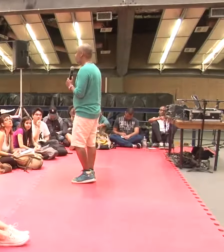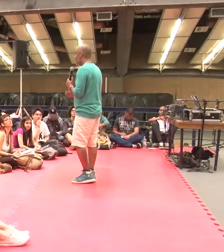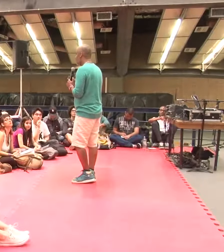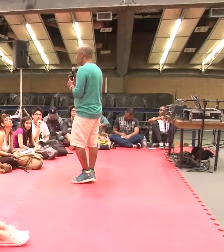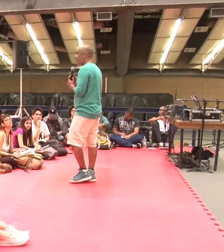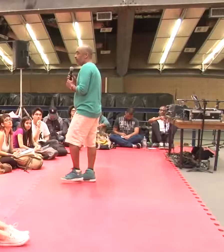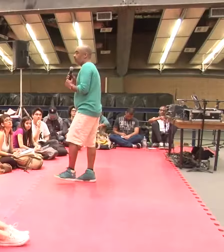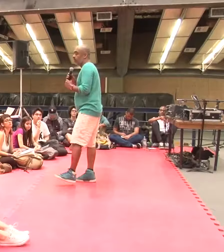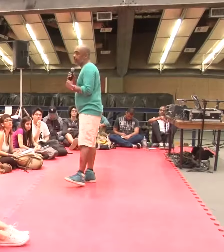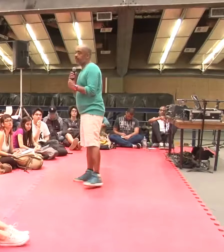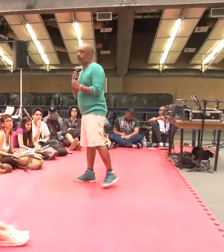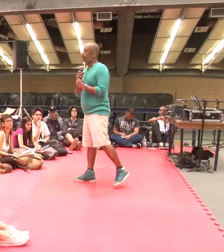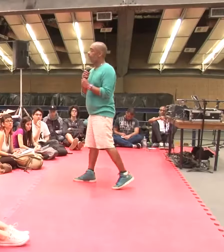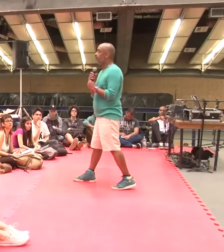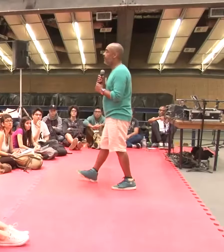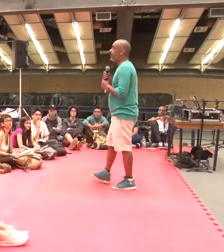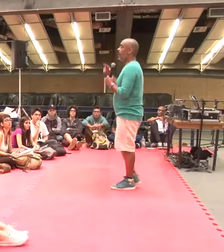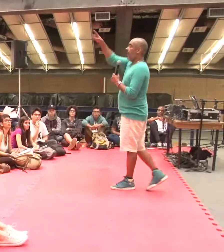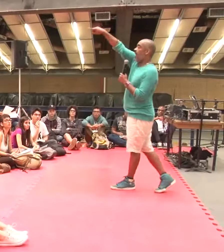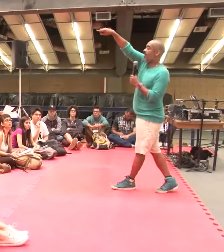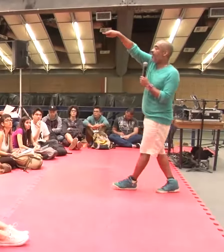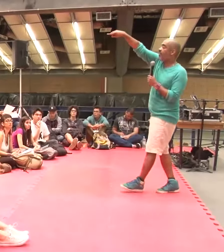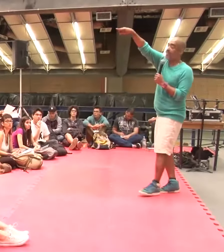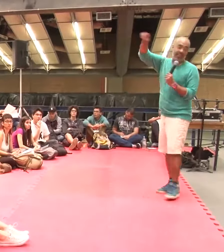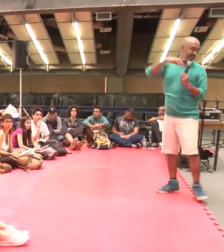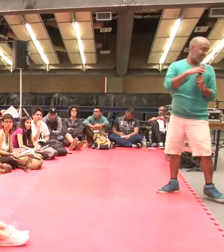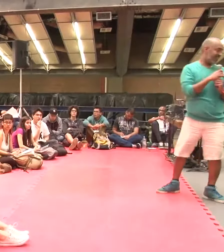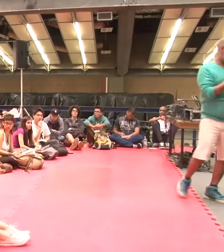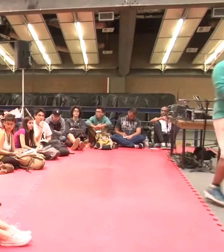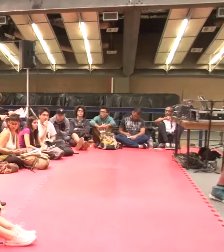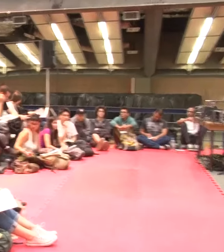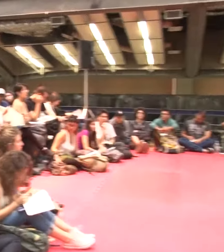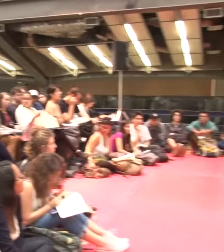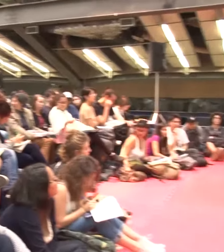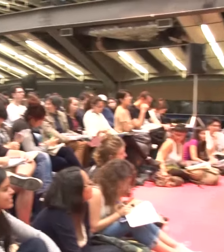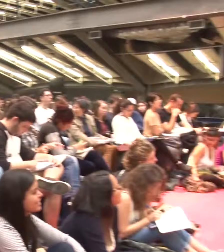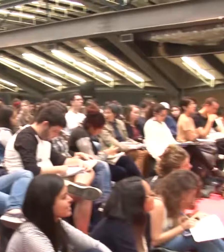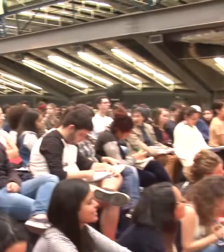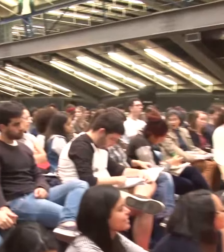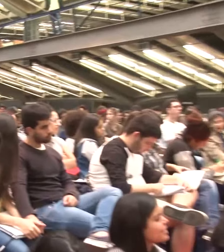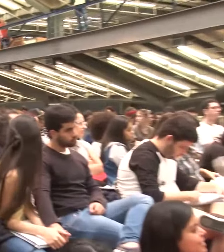características que eu lhes apresentei. Atrás de você.